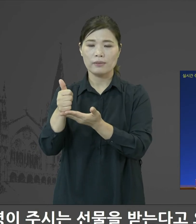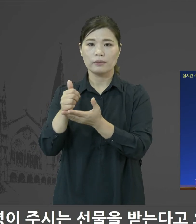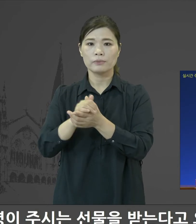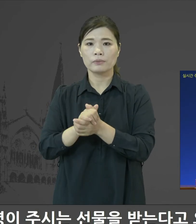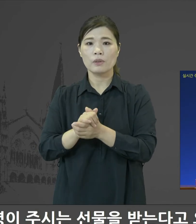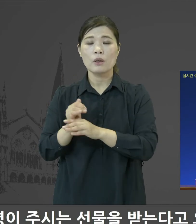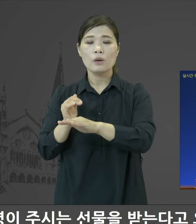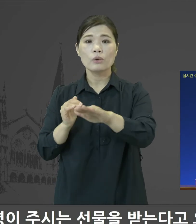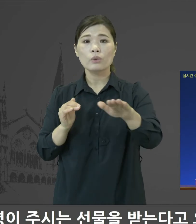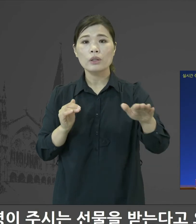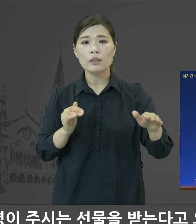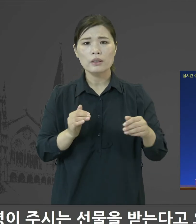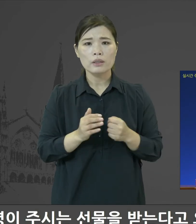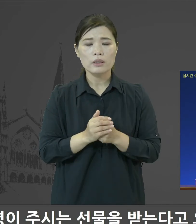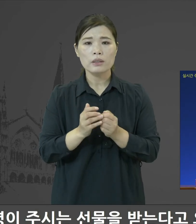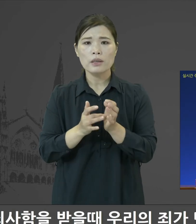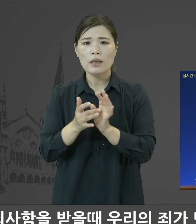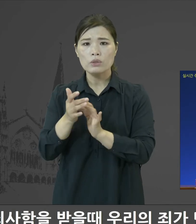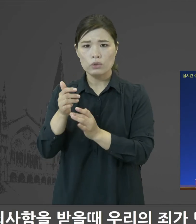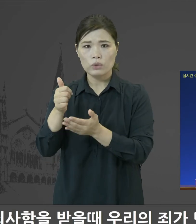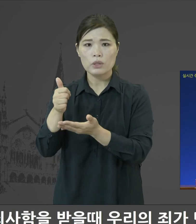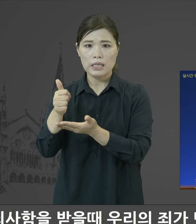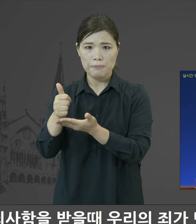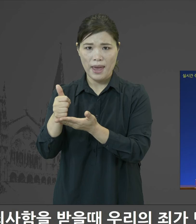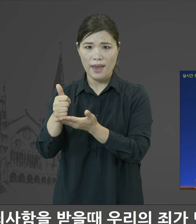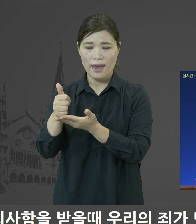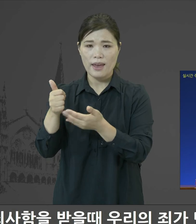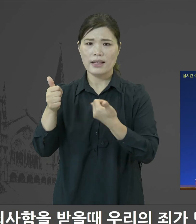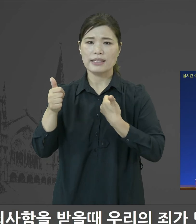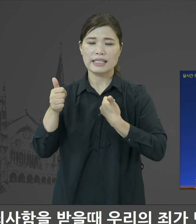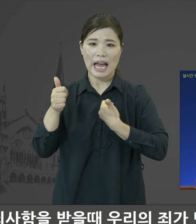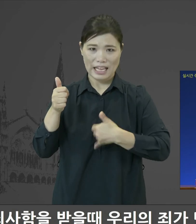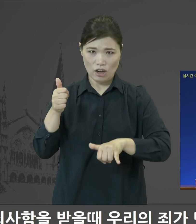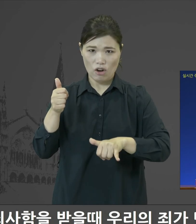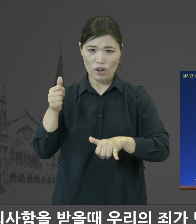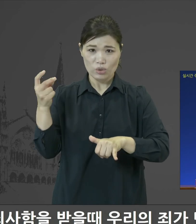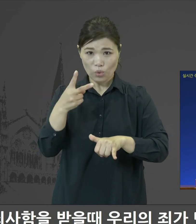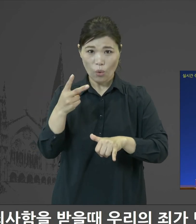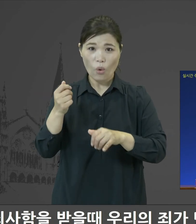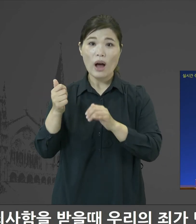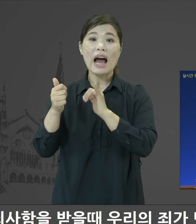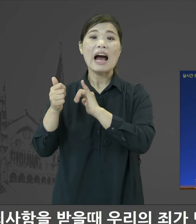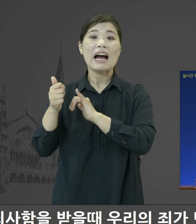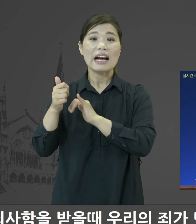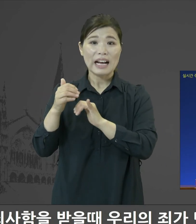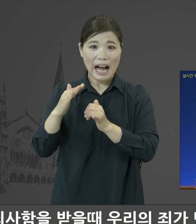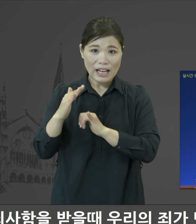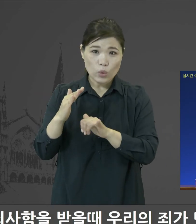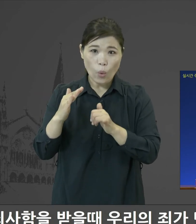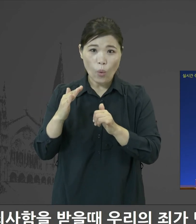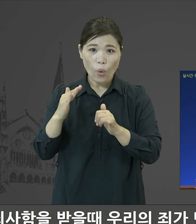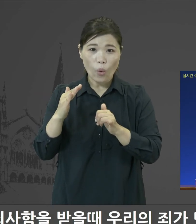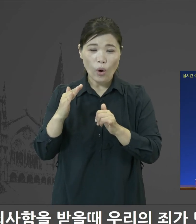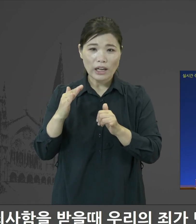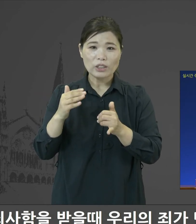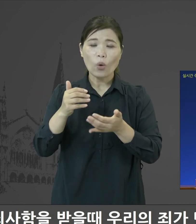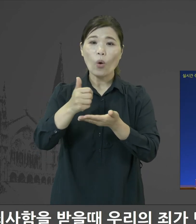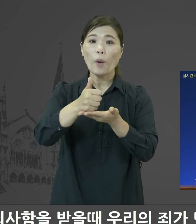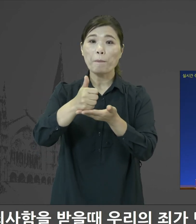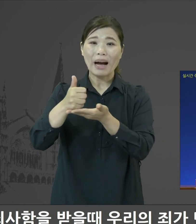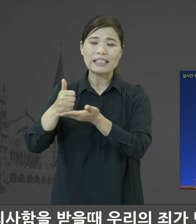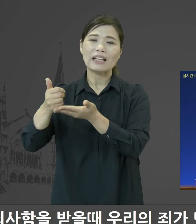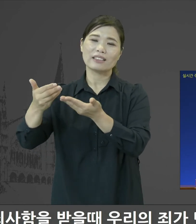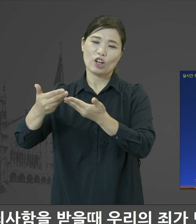우리를 예수님의 자녀로, 가족으로 우리를 받아들여줘서